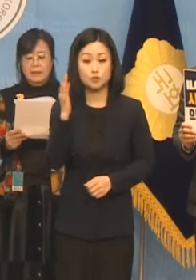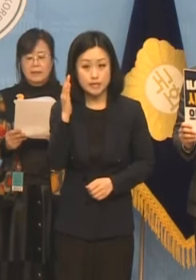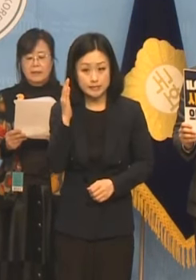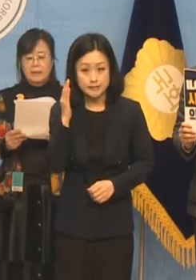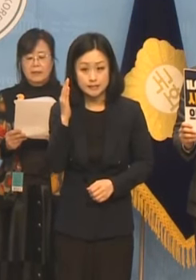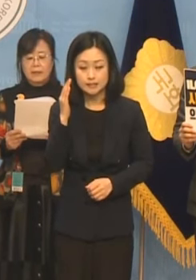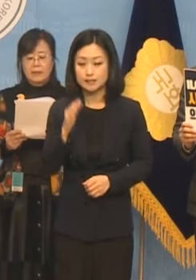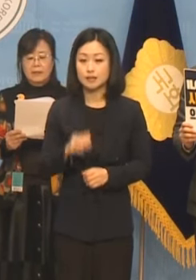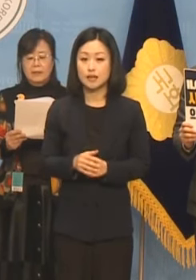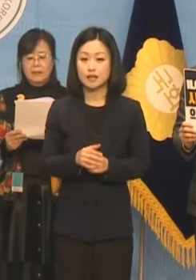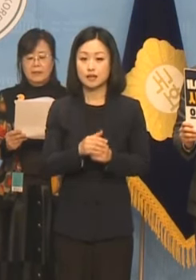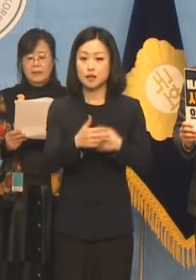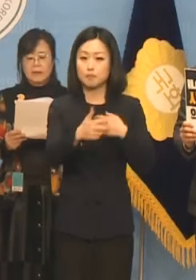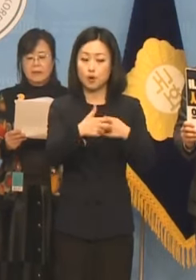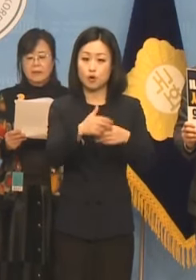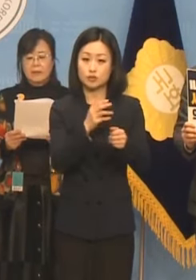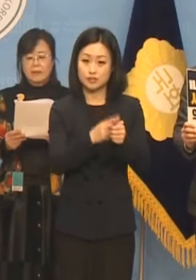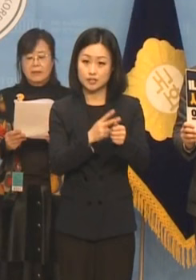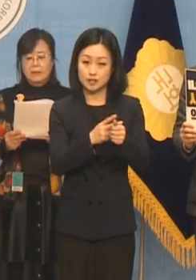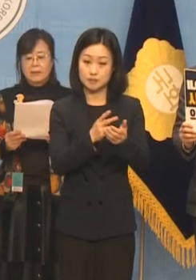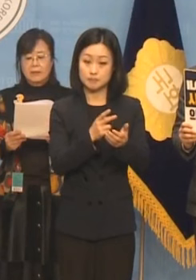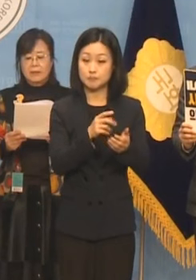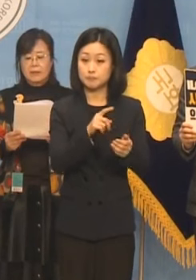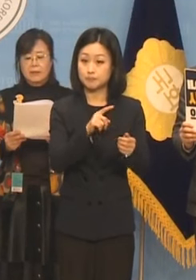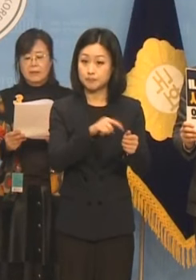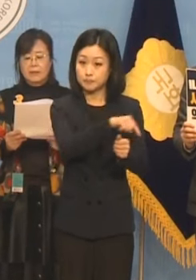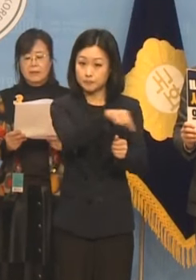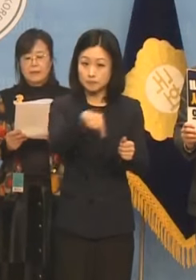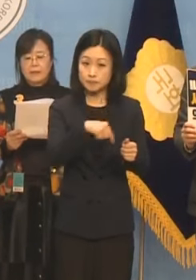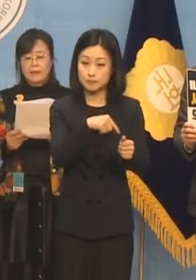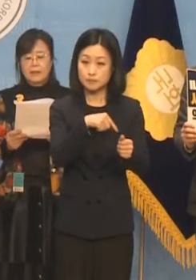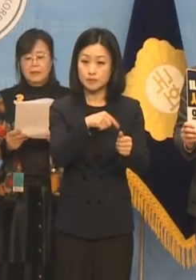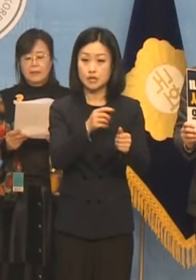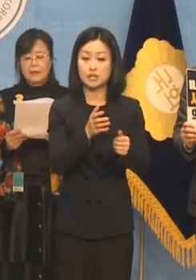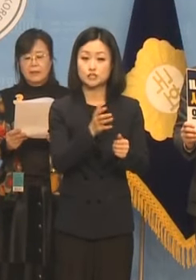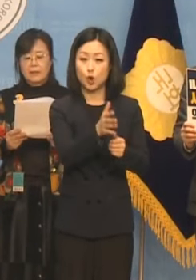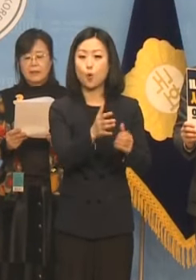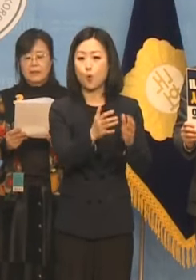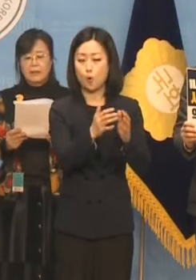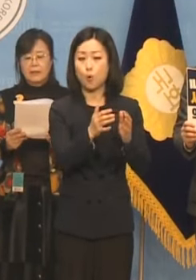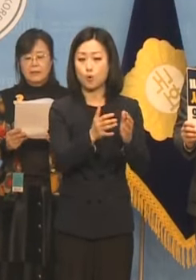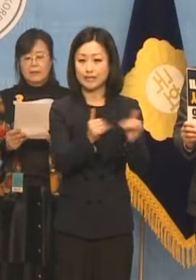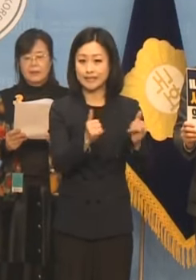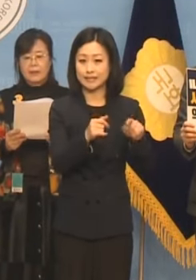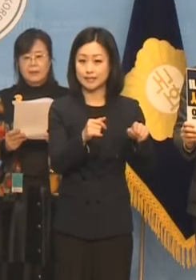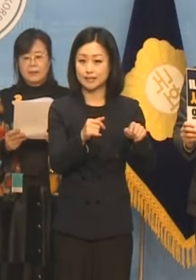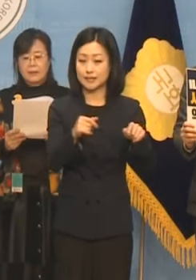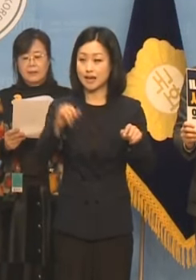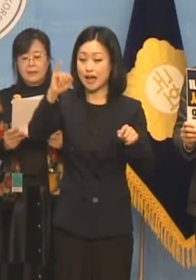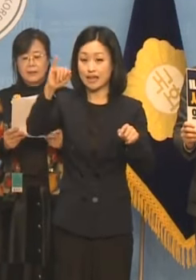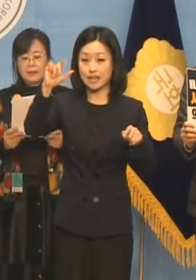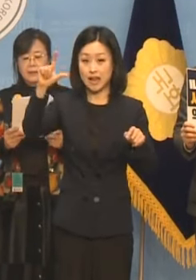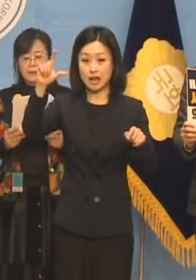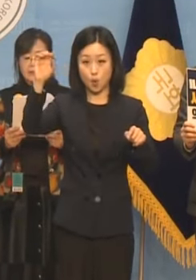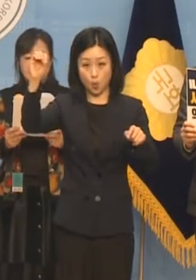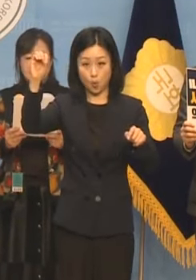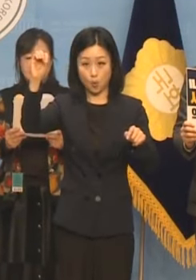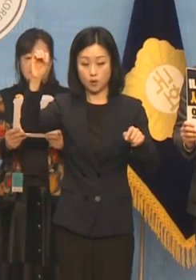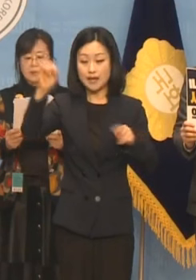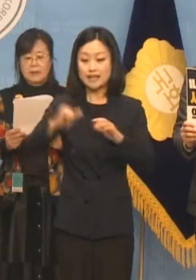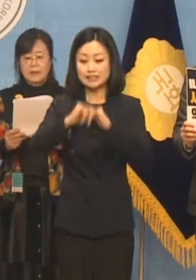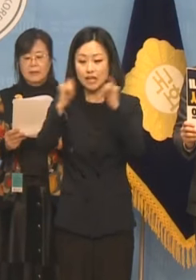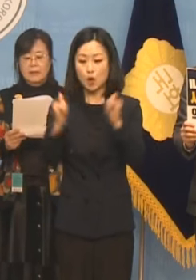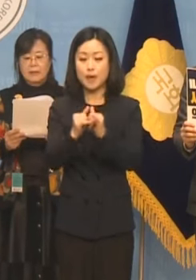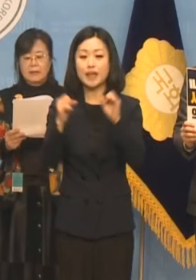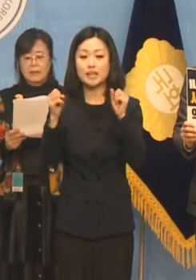최근 전공의 단체의 긴급 개입 요청을 받아 심의에 착수한 ILO는 한국 정부의 사회적